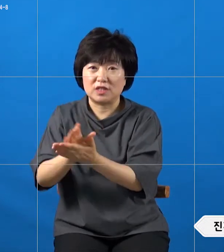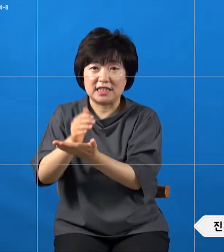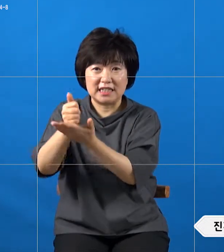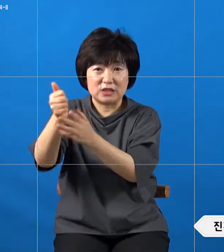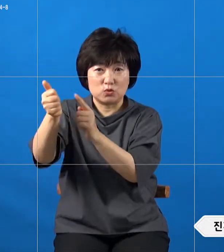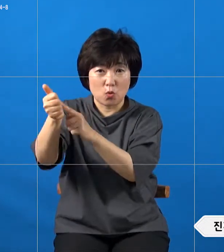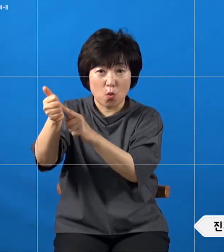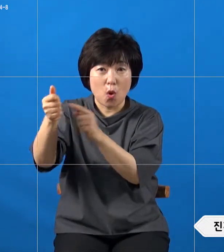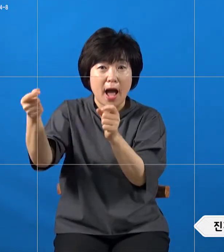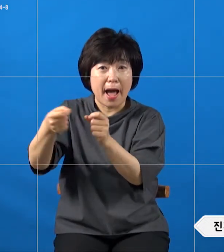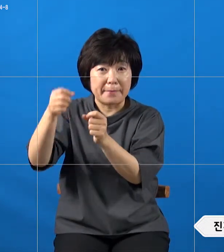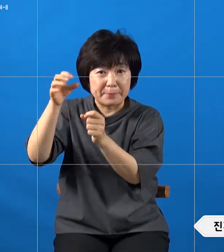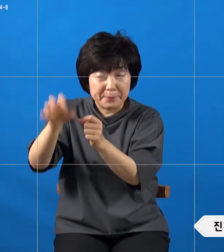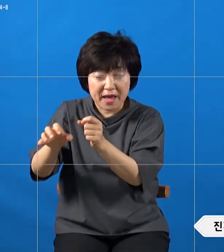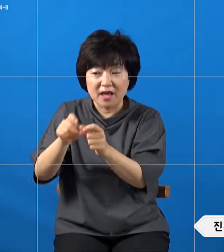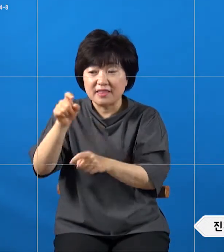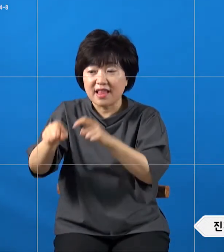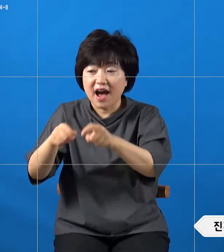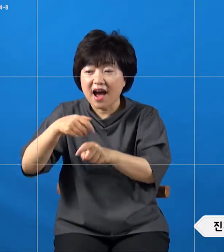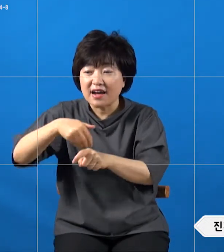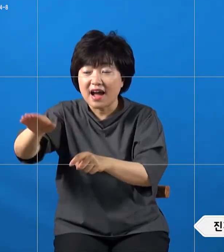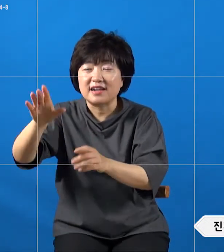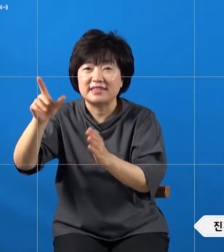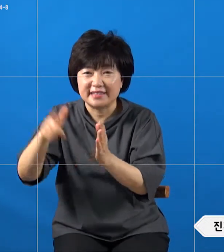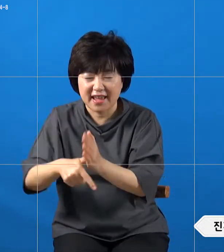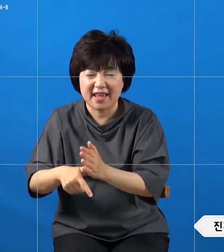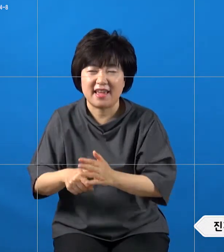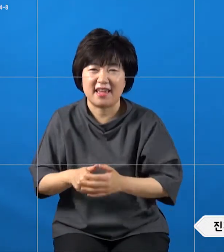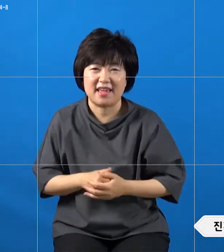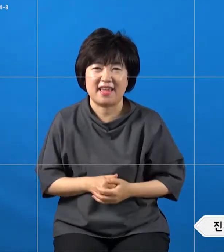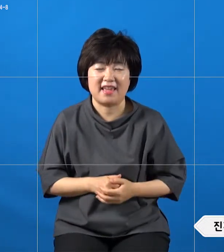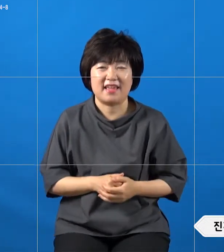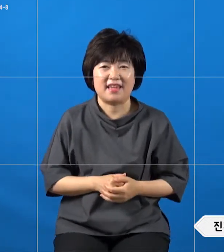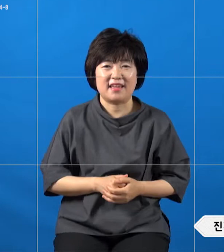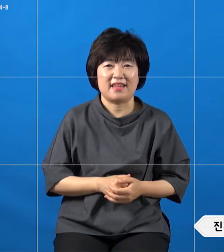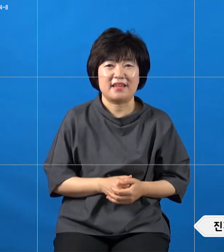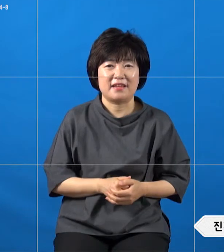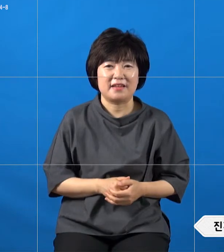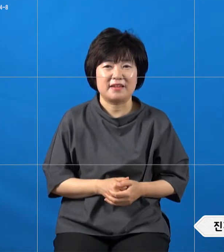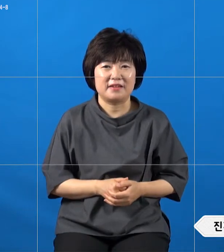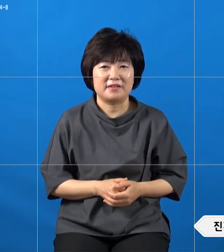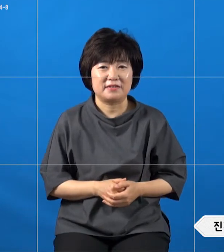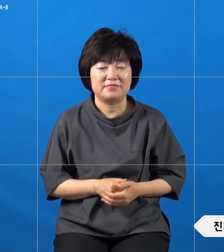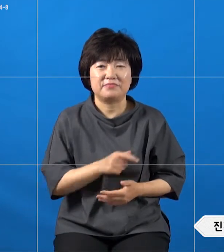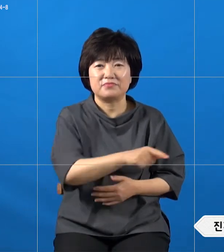앞에 나올 때 나옴으로